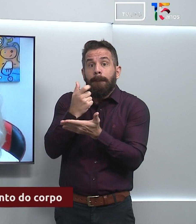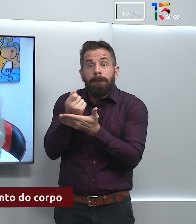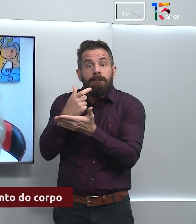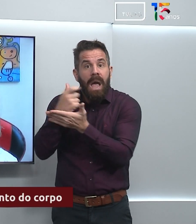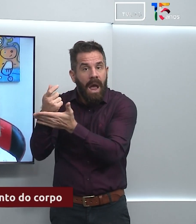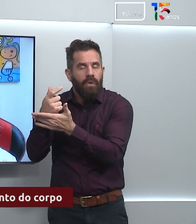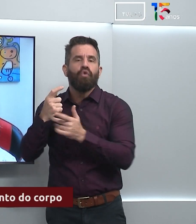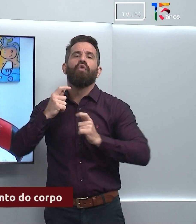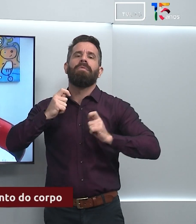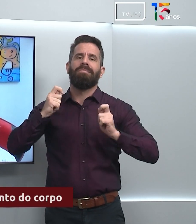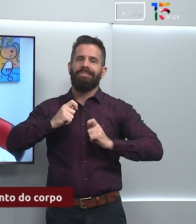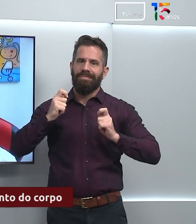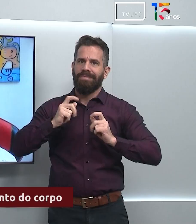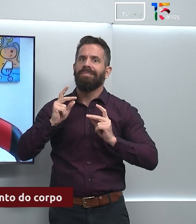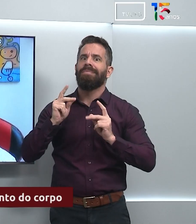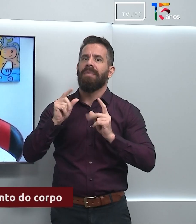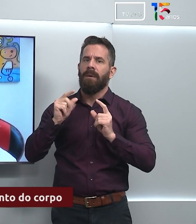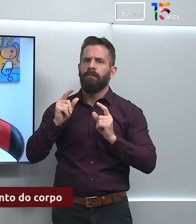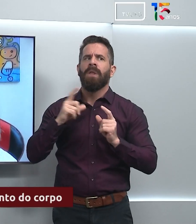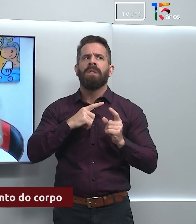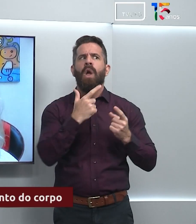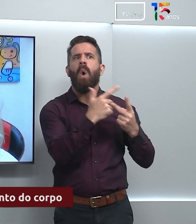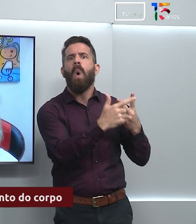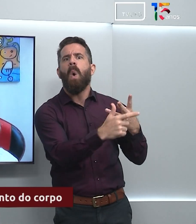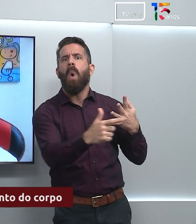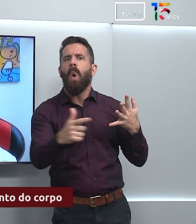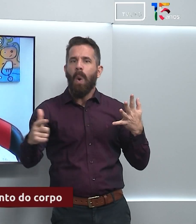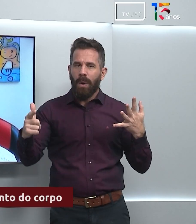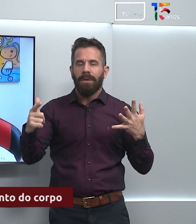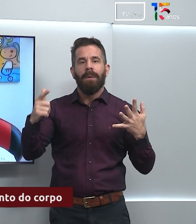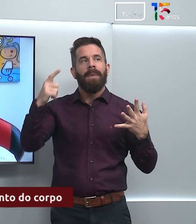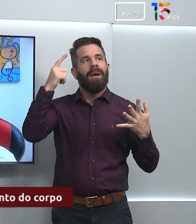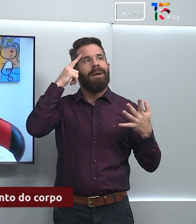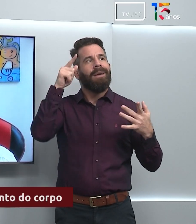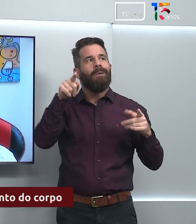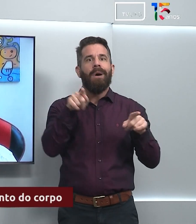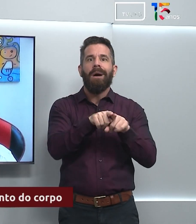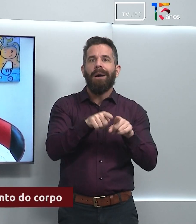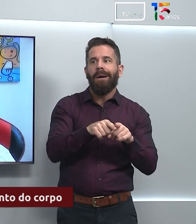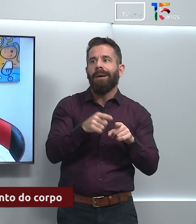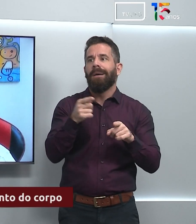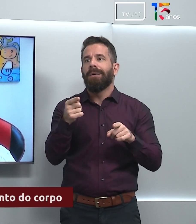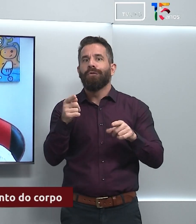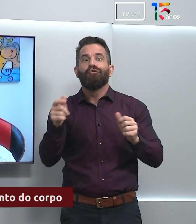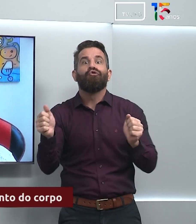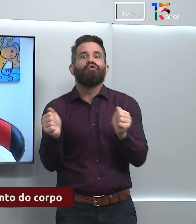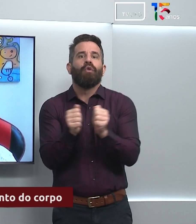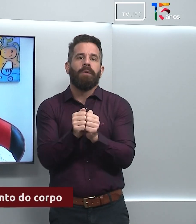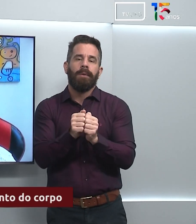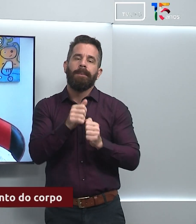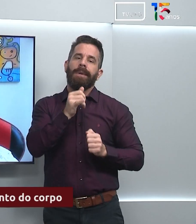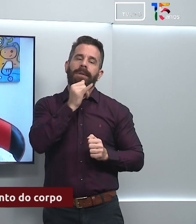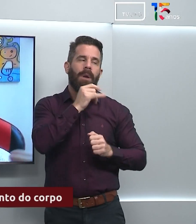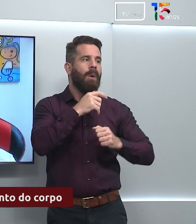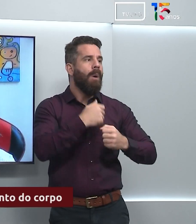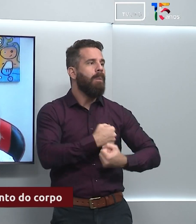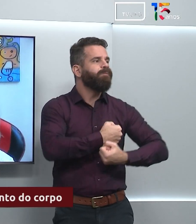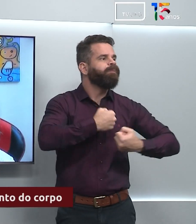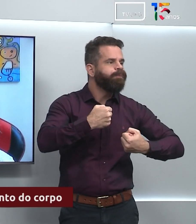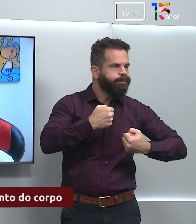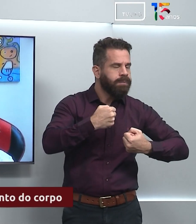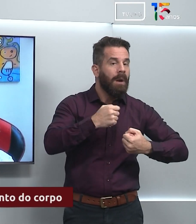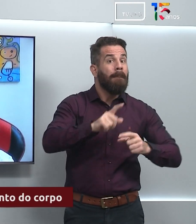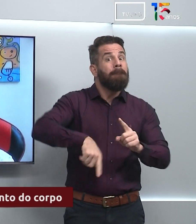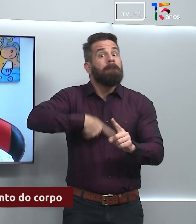dia, tem tantas outras coisas que levam à obesidade que é muito comum a gente ter as duas coisas. A pessoa tem um excesso de peso por outras causas e tem a